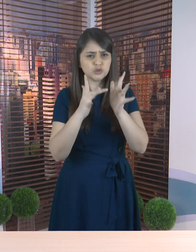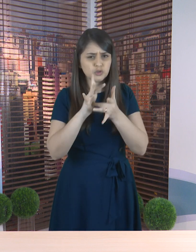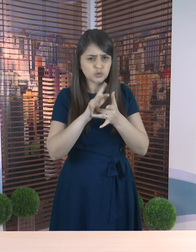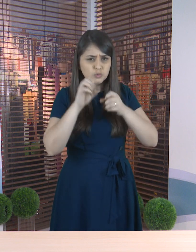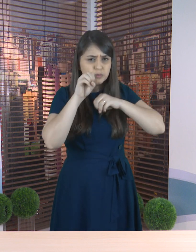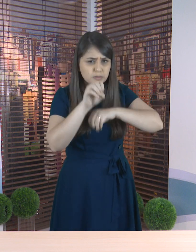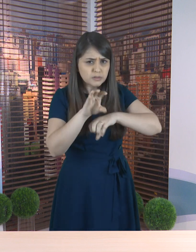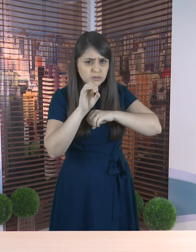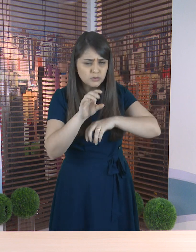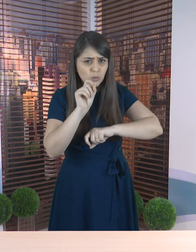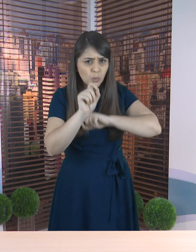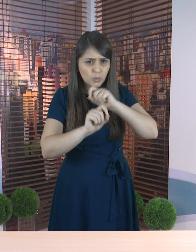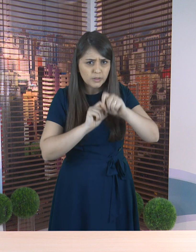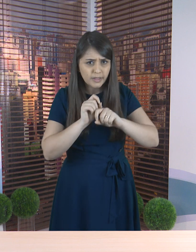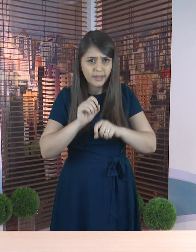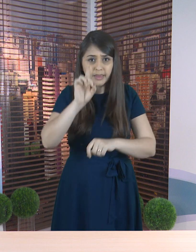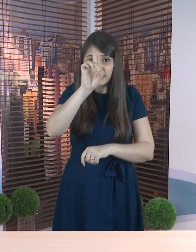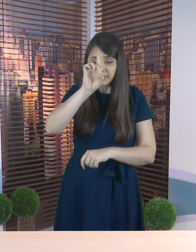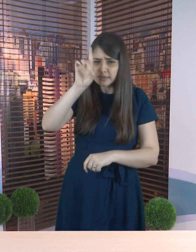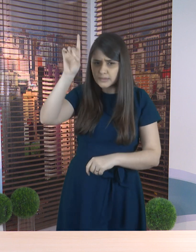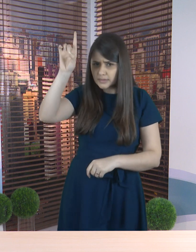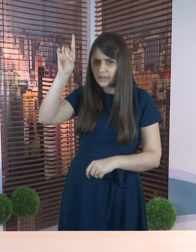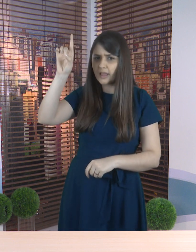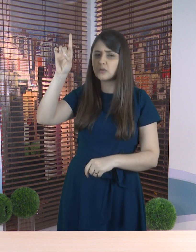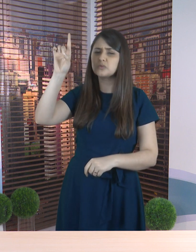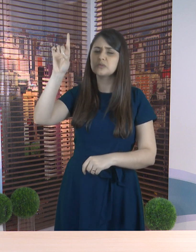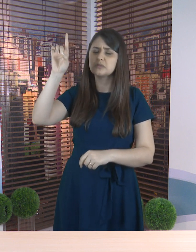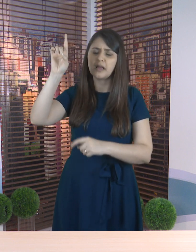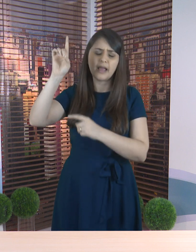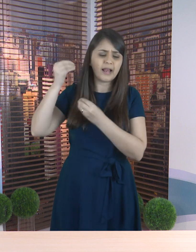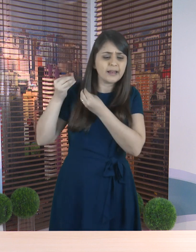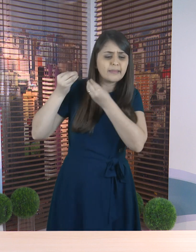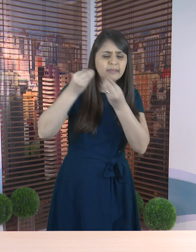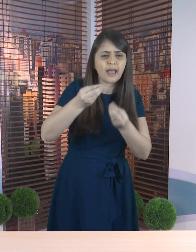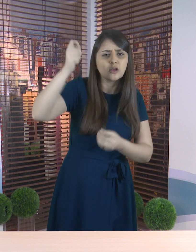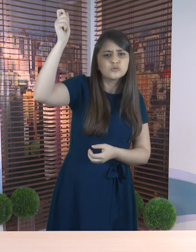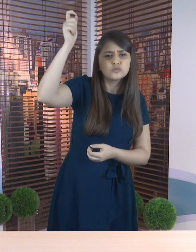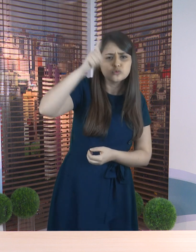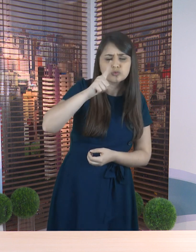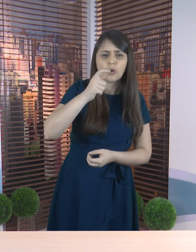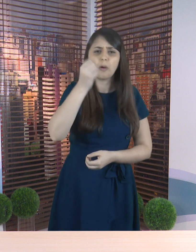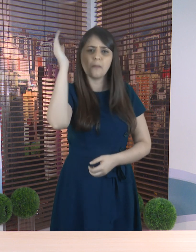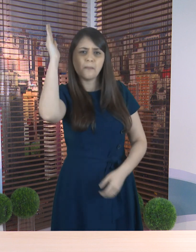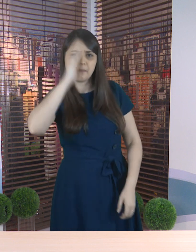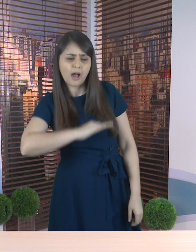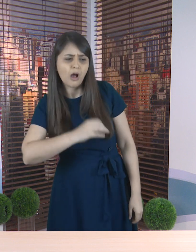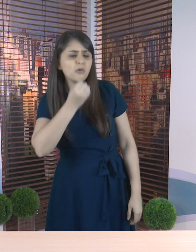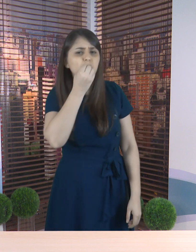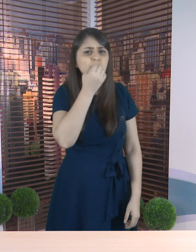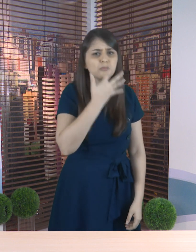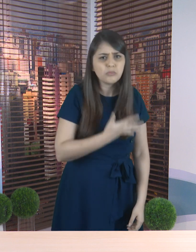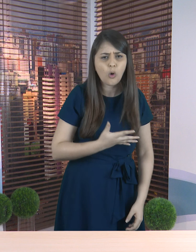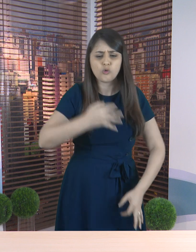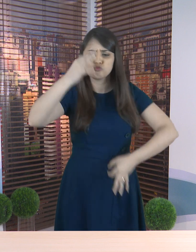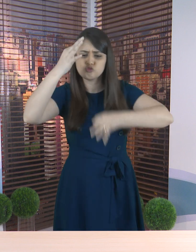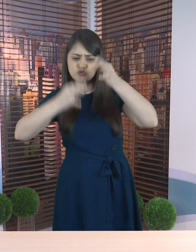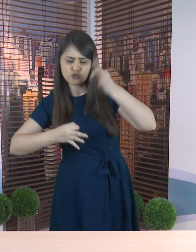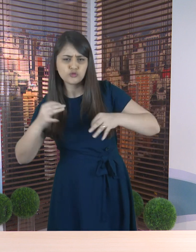chuva desça sobre justos e injustos. Por isso, o patriarca desabafa: